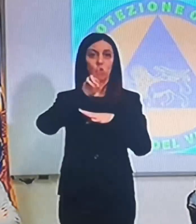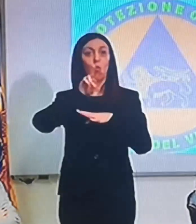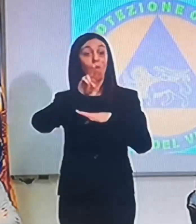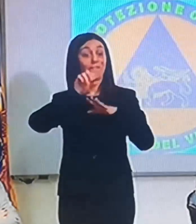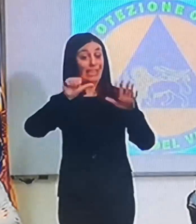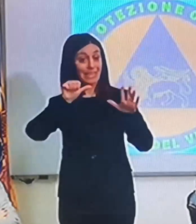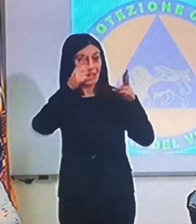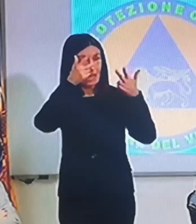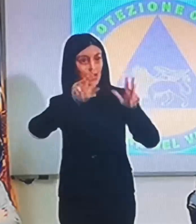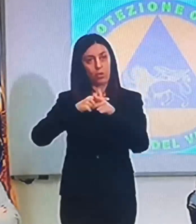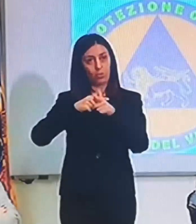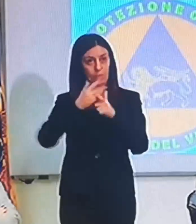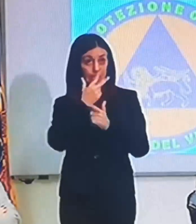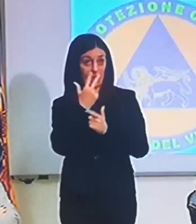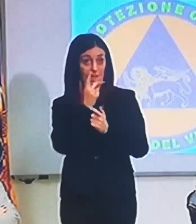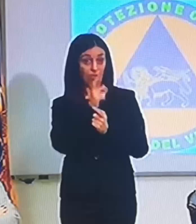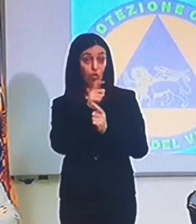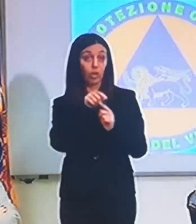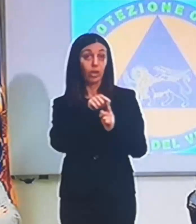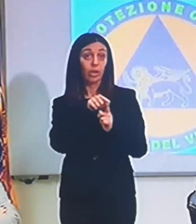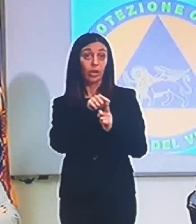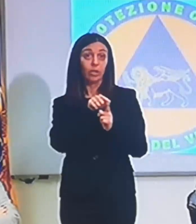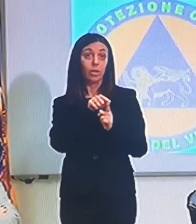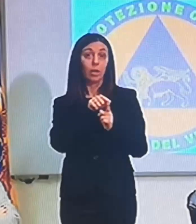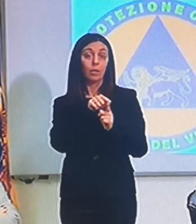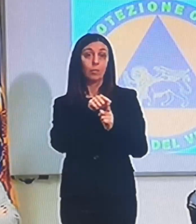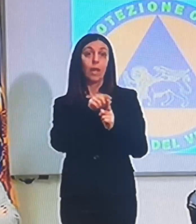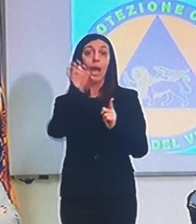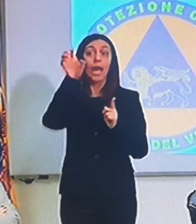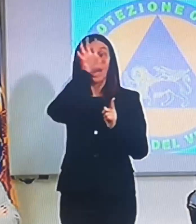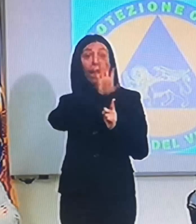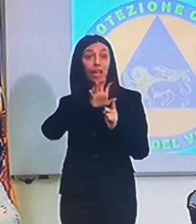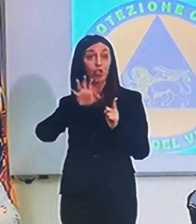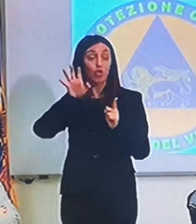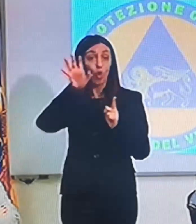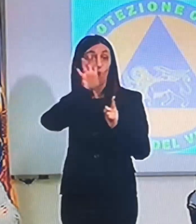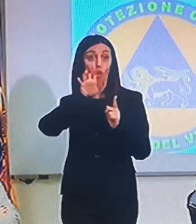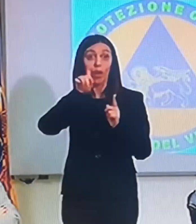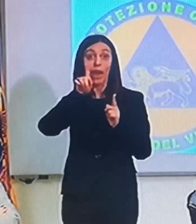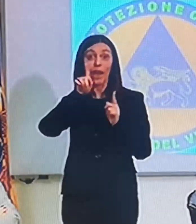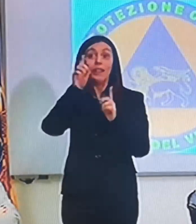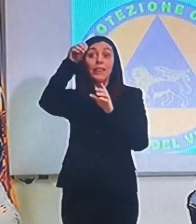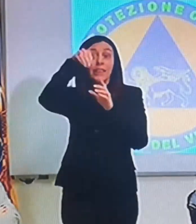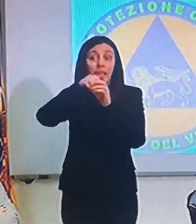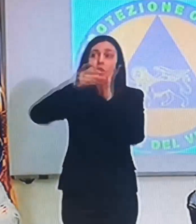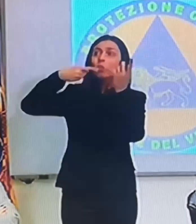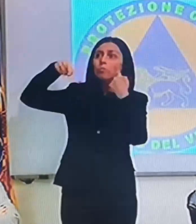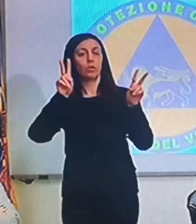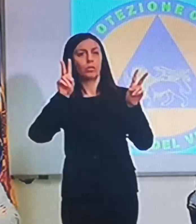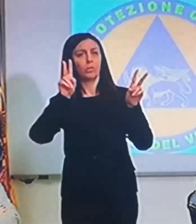e 1º gennaio, divieto di spostamento all'interno della regione. 25, 26 e